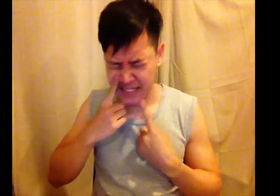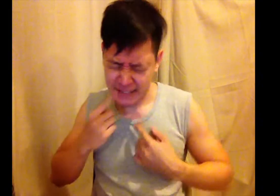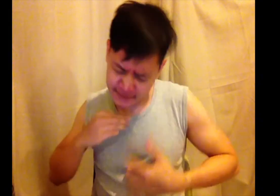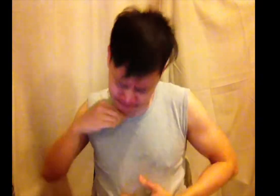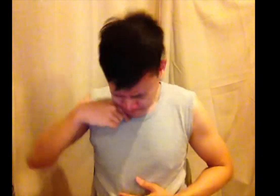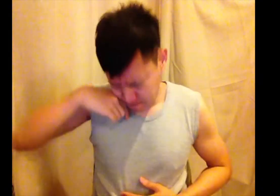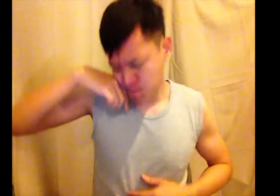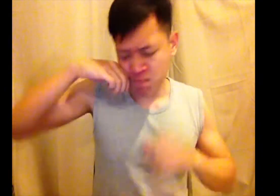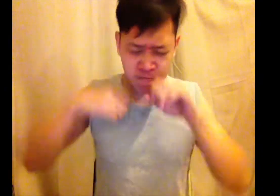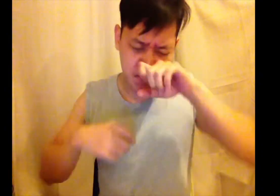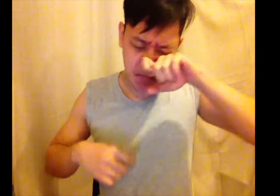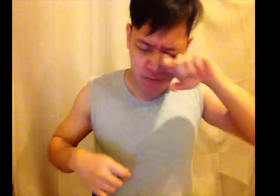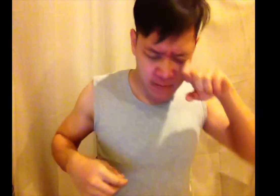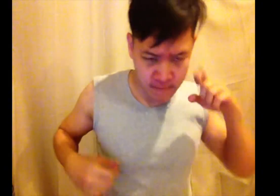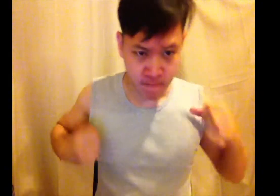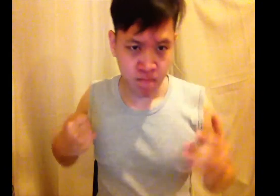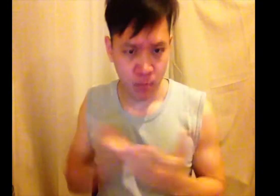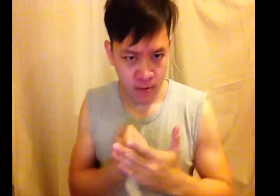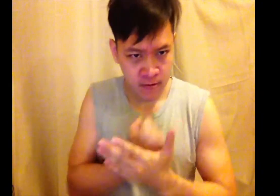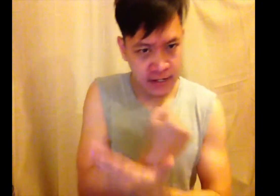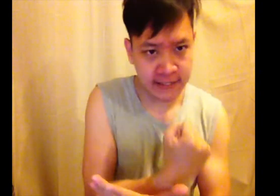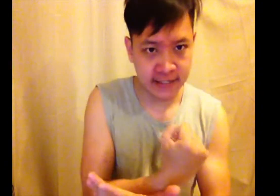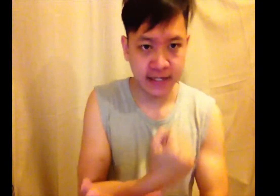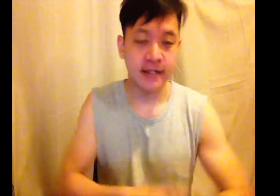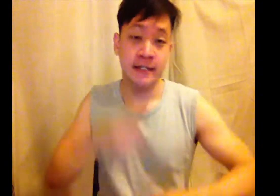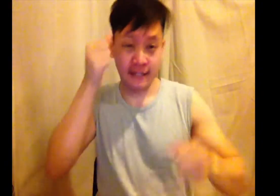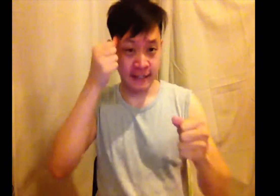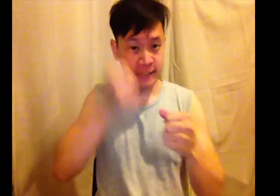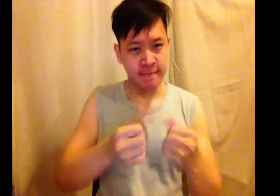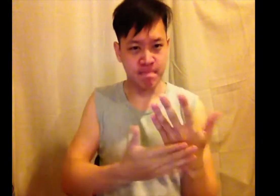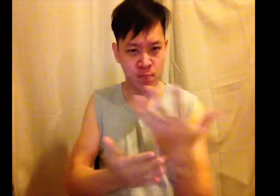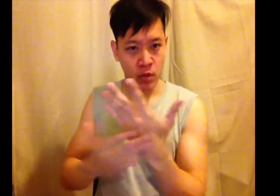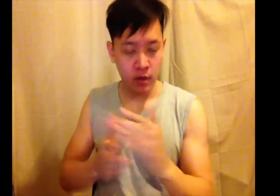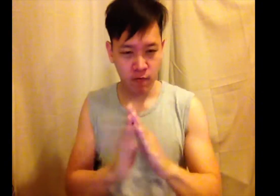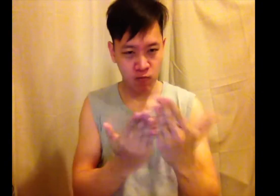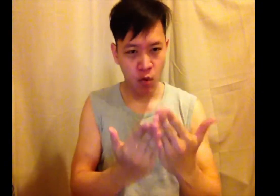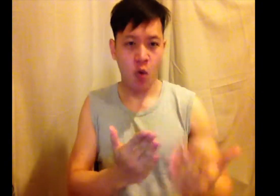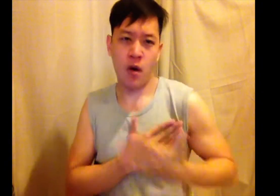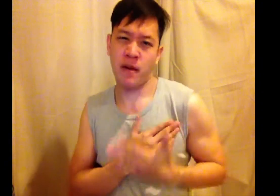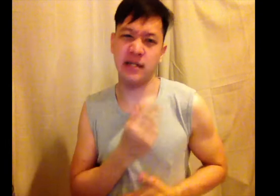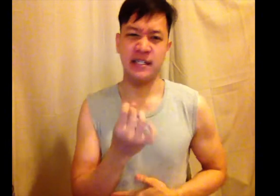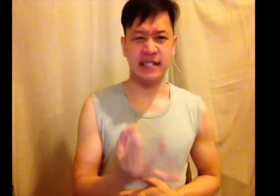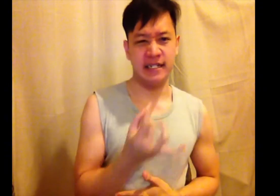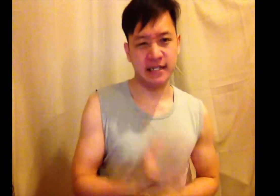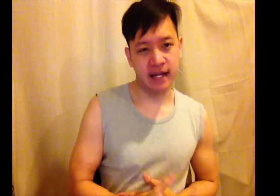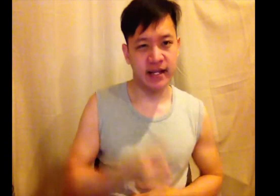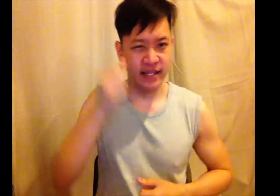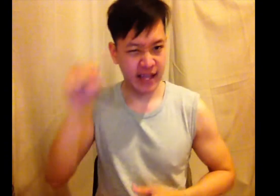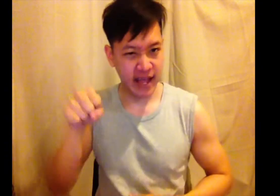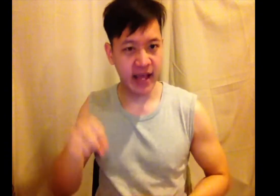ใจสุดท้ายหากแม้ต้องแยกทางมันหรือทางใครให้สิ่งนั้นสอนเราแทนหนังสือว่าความรักคืออะไร yeah.